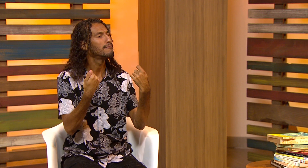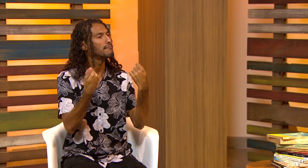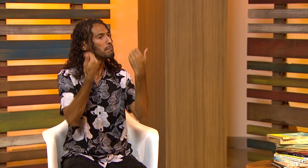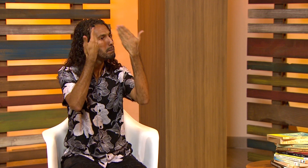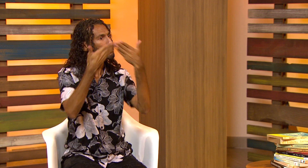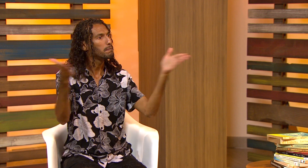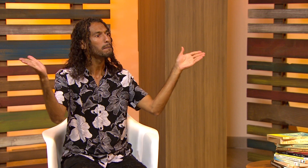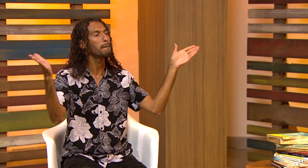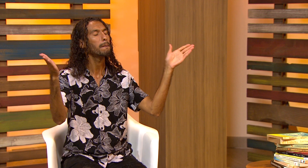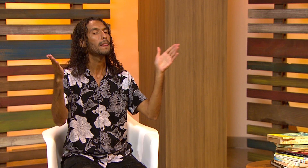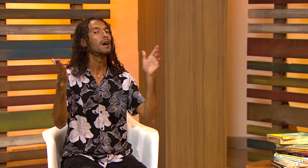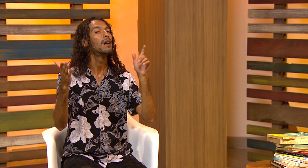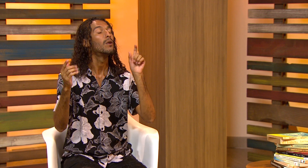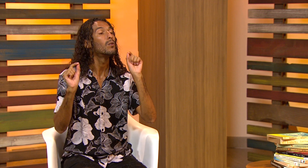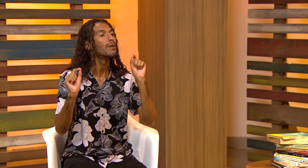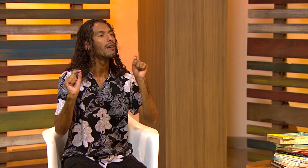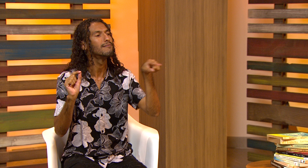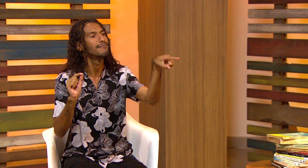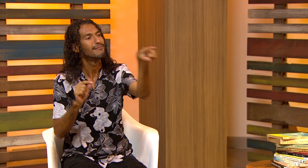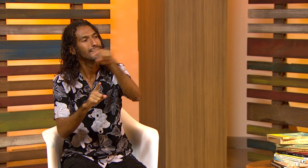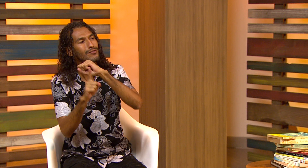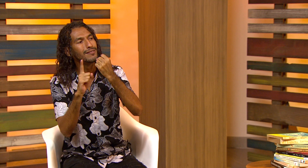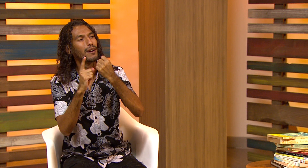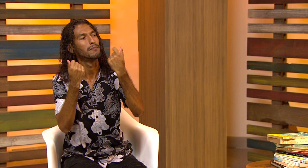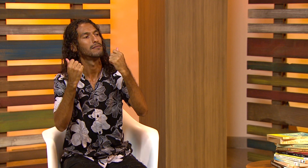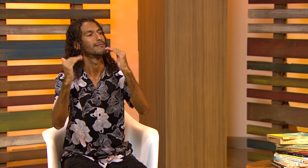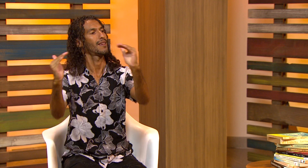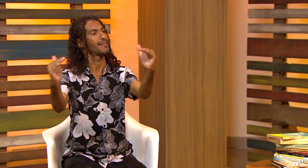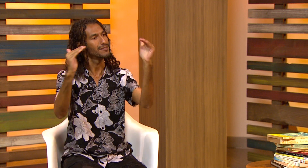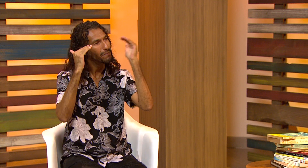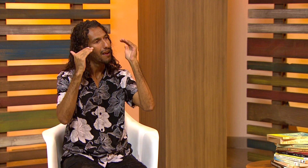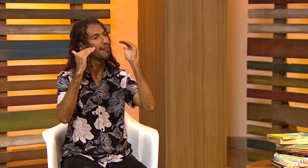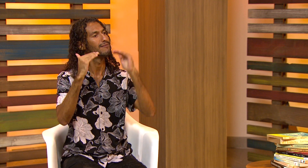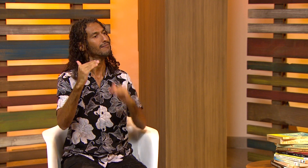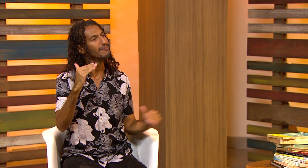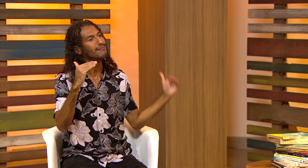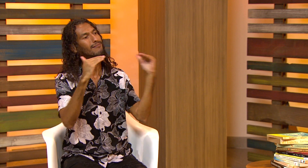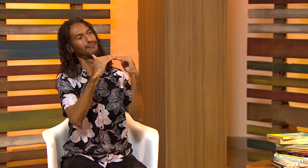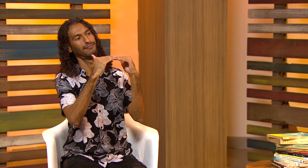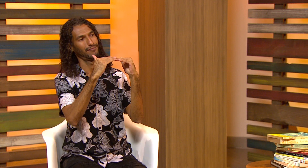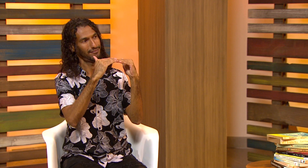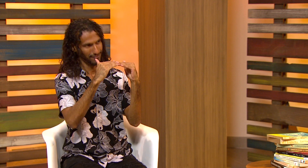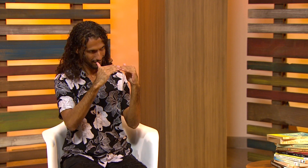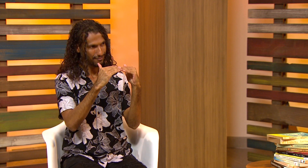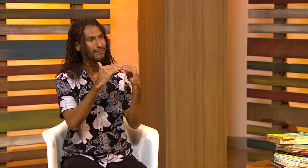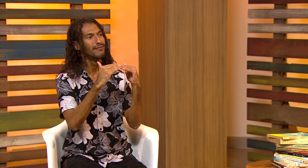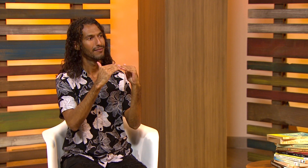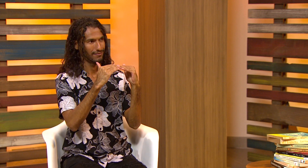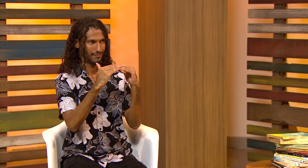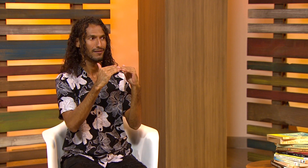como precisa abrir os caminhos para obter respeito social. É um diferencial cultural. Por